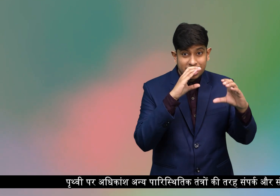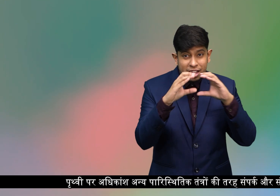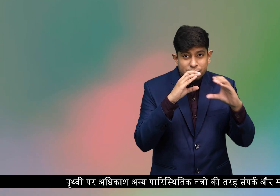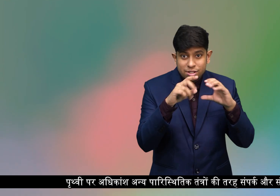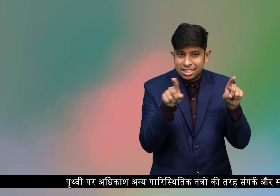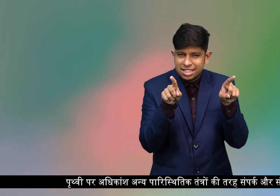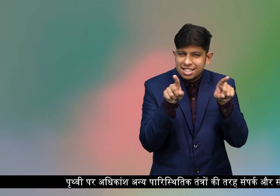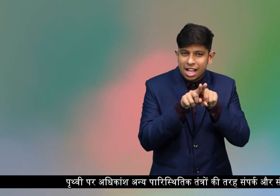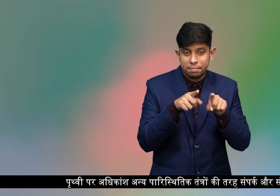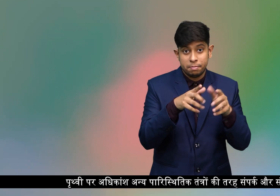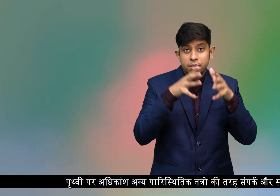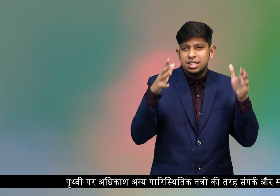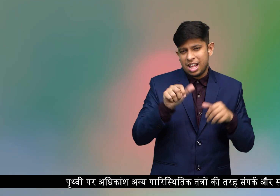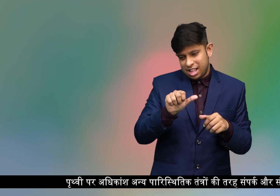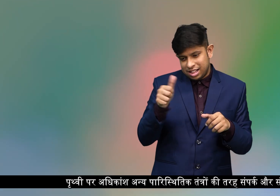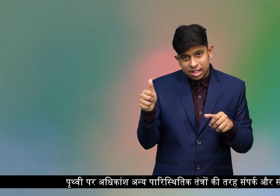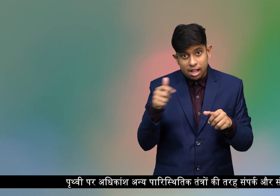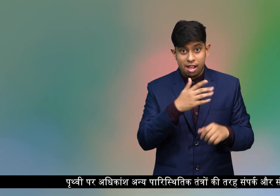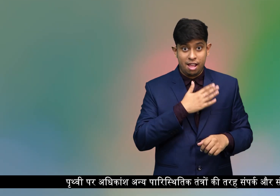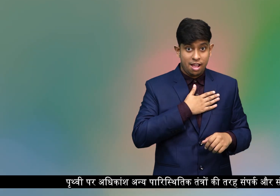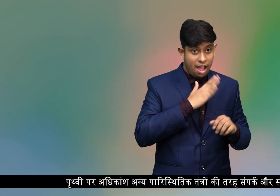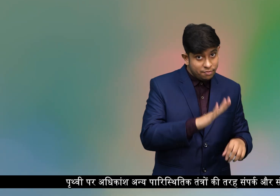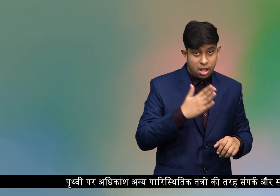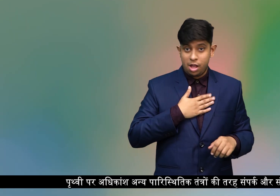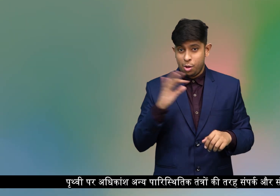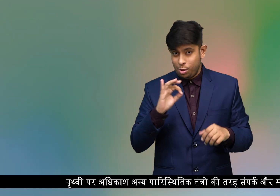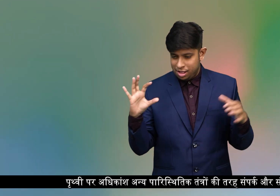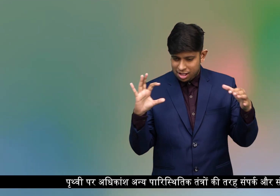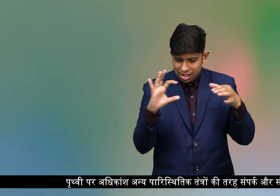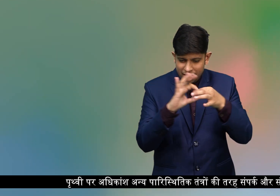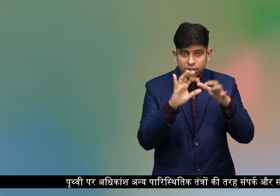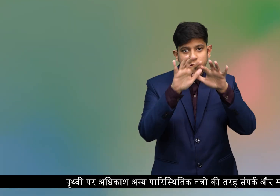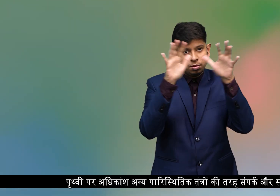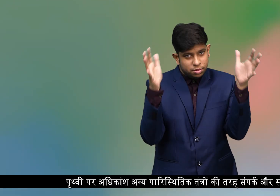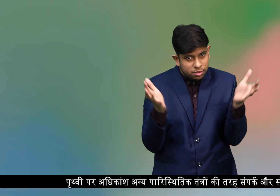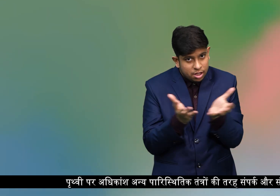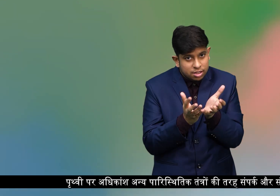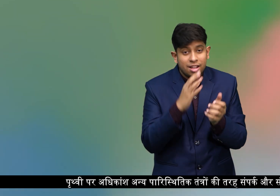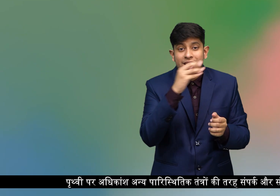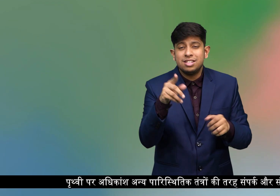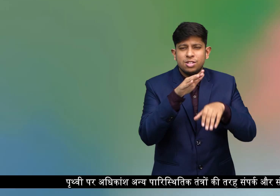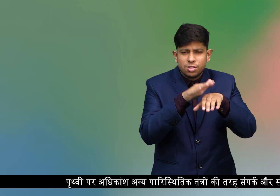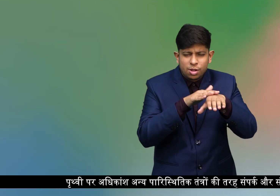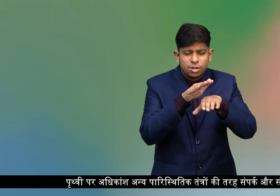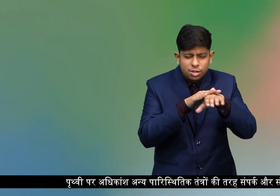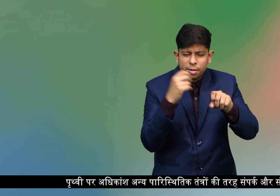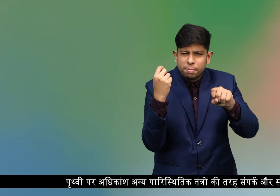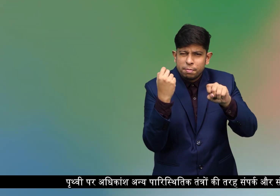पृथ्वी पर अधिकांश अन्य पारिस्थितिक तंत्रों की तरह संपर्क और संचार